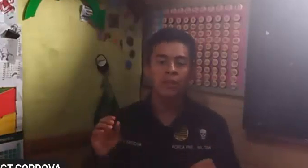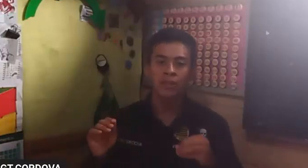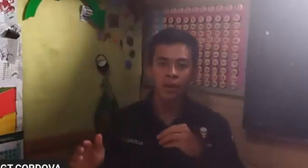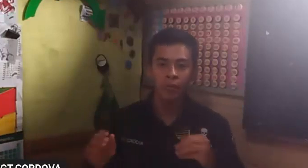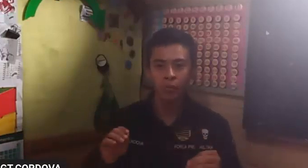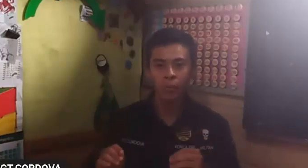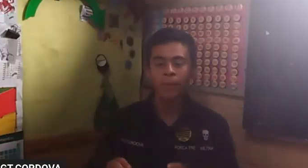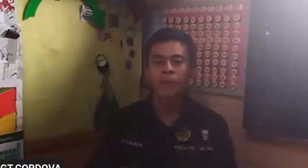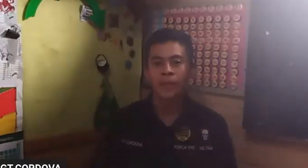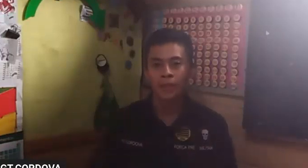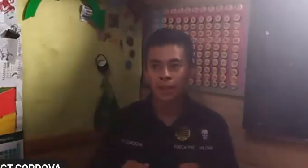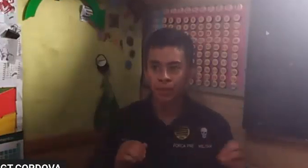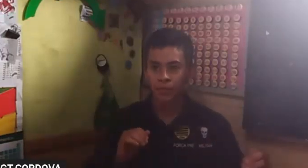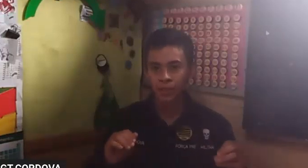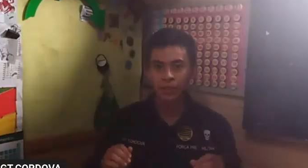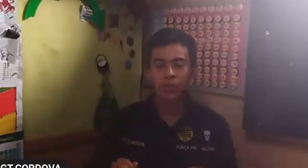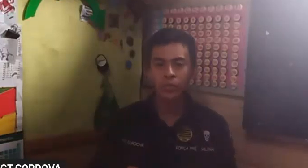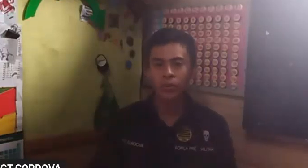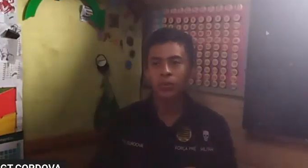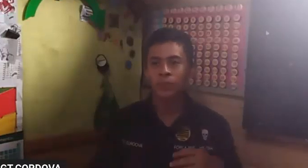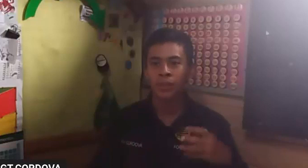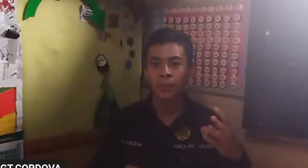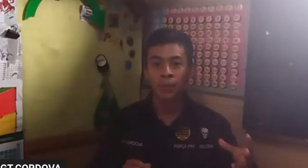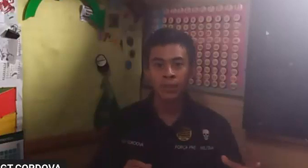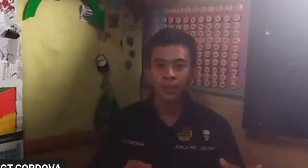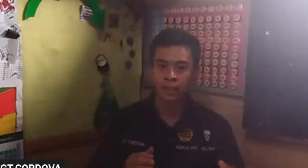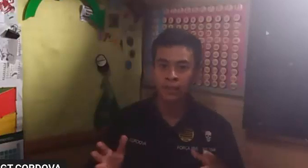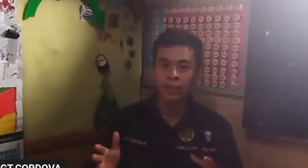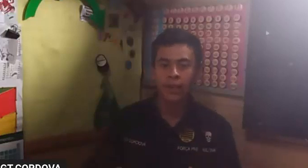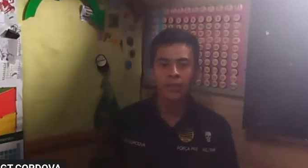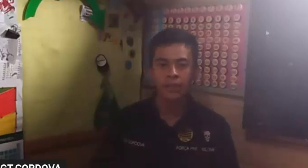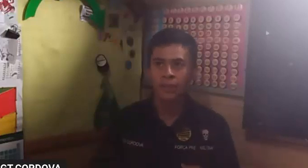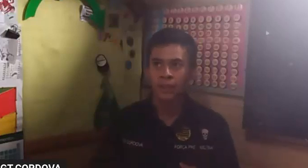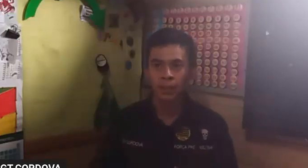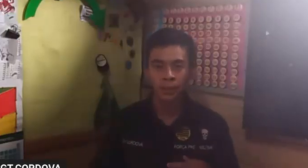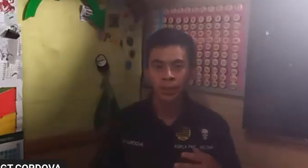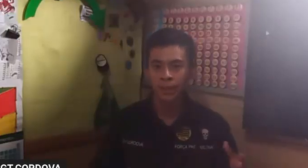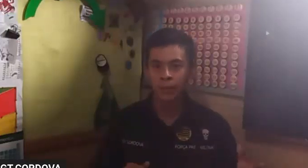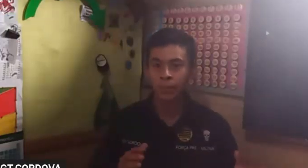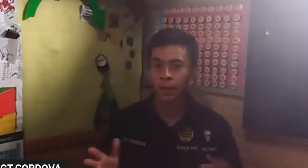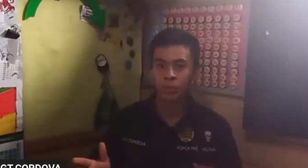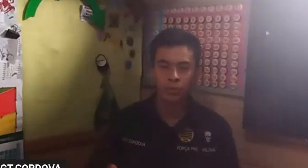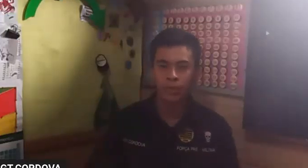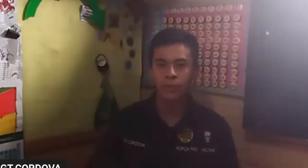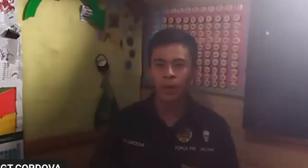tem algum que tem uma diferença entre o outro. Também pode ser entre cidades, por exemplo, Bauru e São